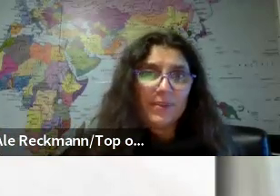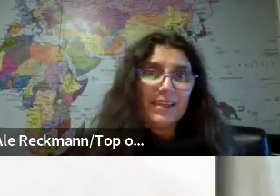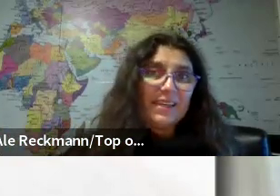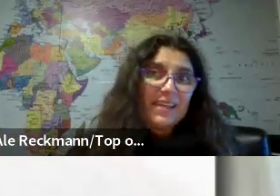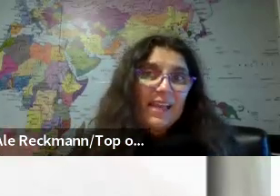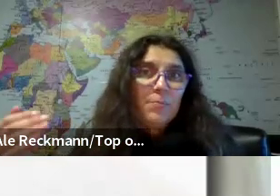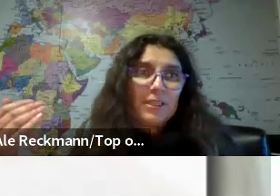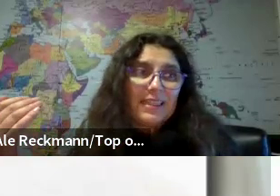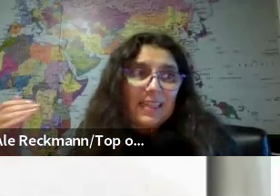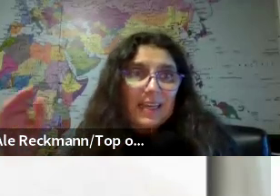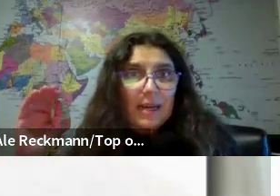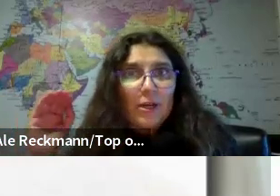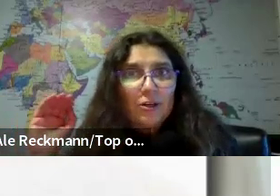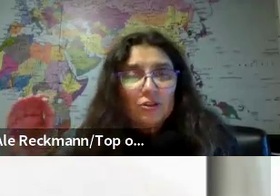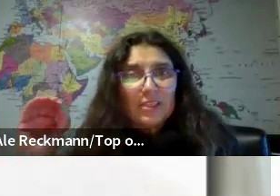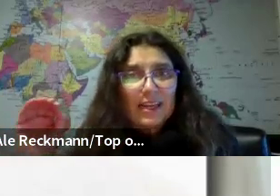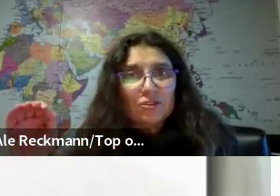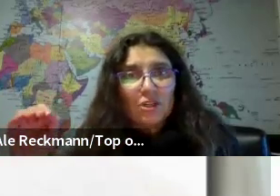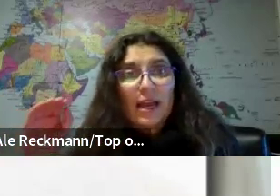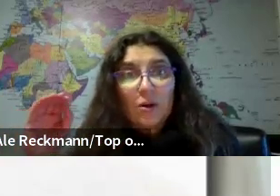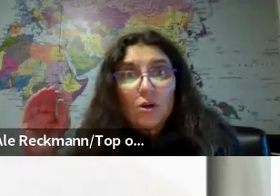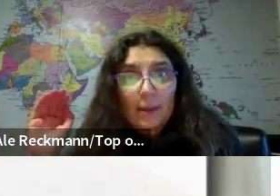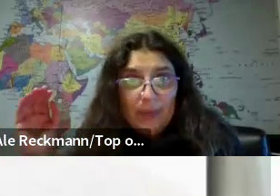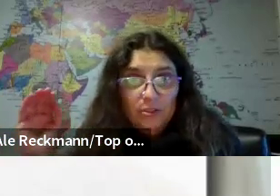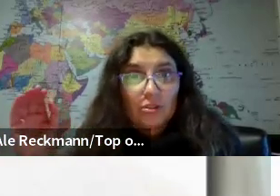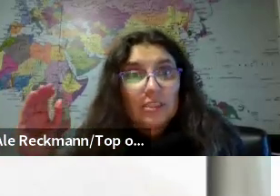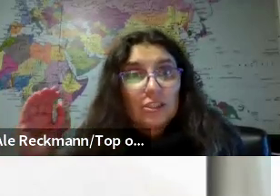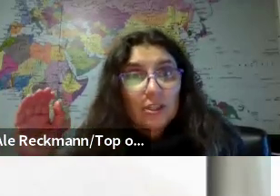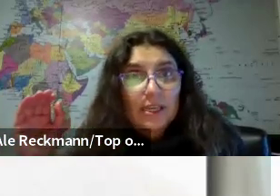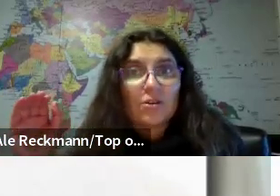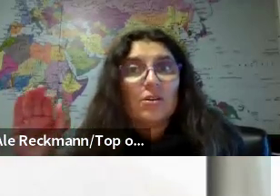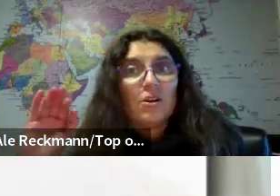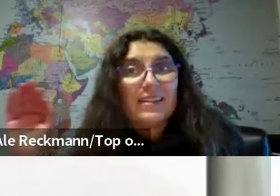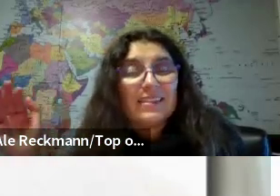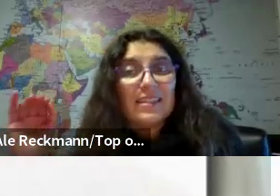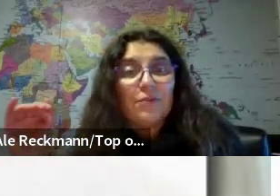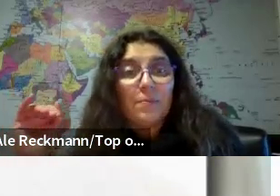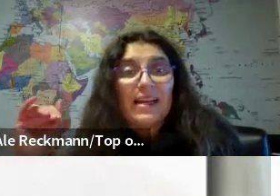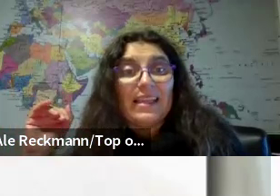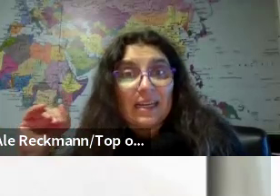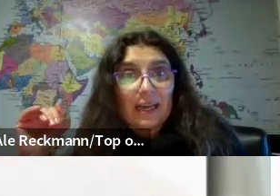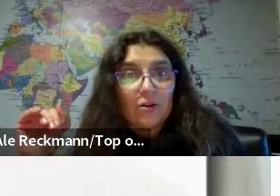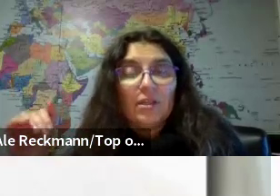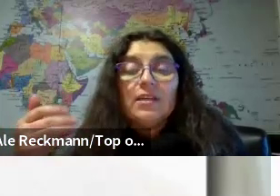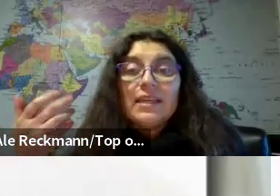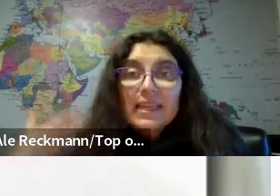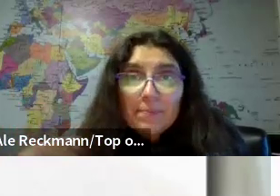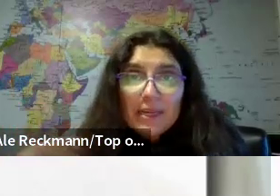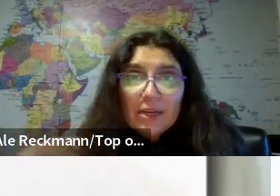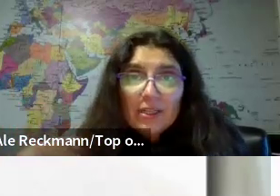efecto, es importante que tengamos en consideración algunos aspectos. Dentro de ellos, los antecedentes formales del cargo. ¿Qué implican